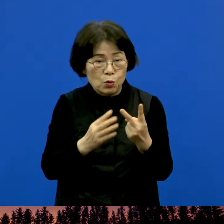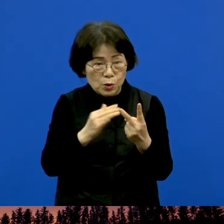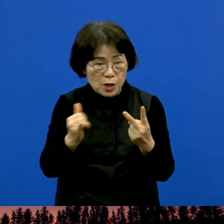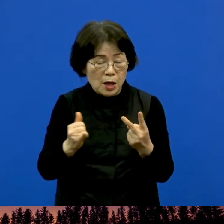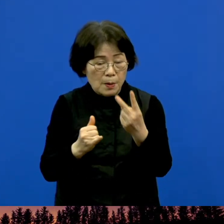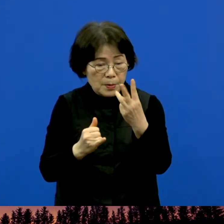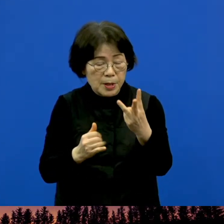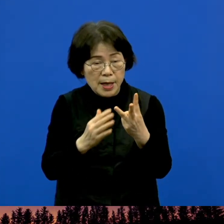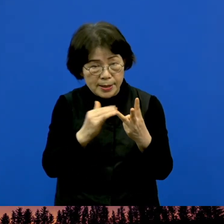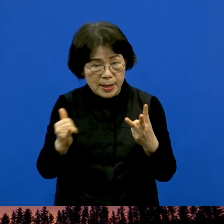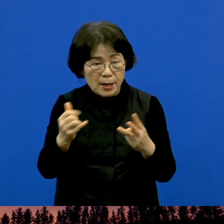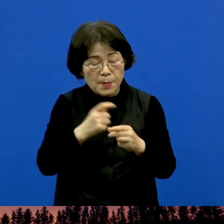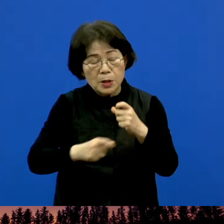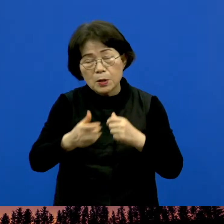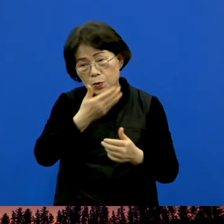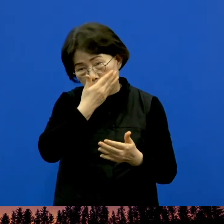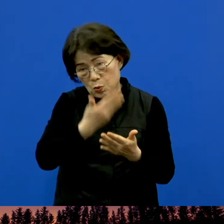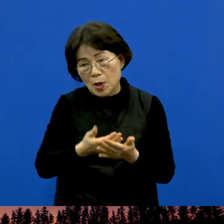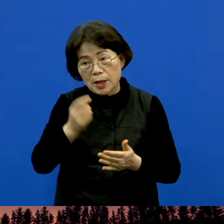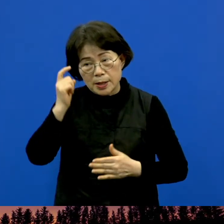오케스트라. 합창.